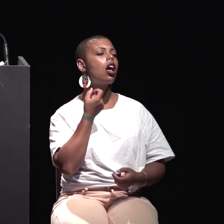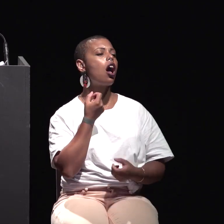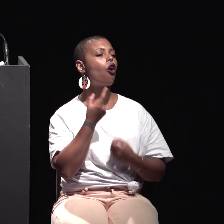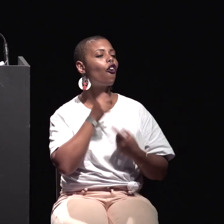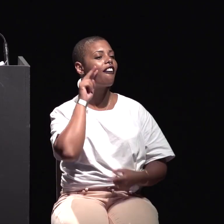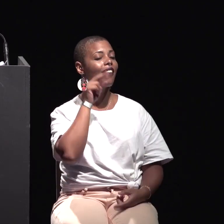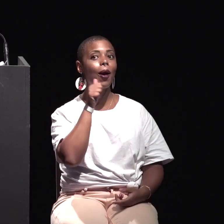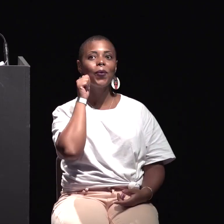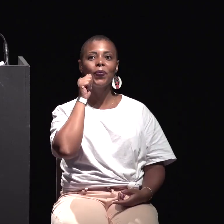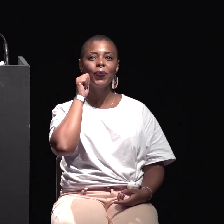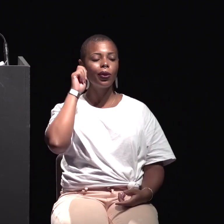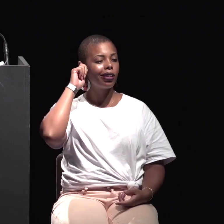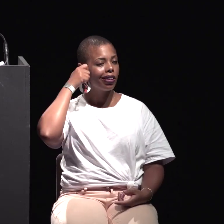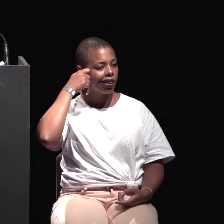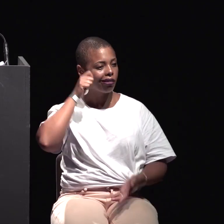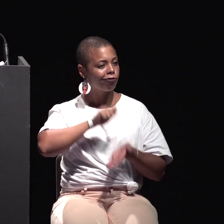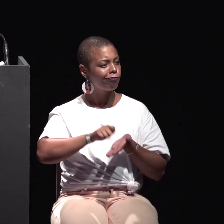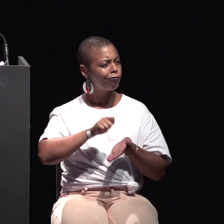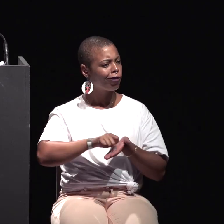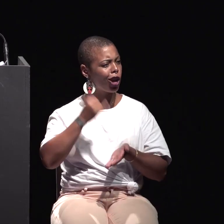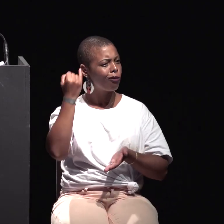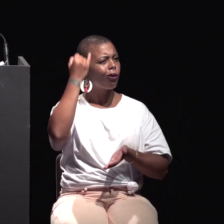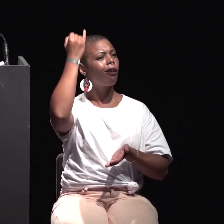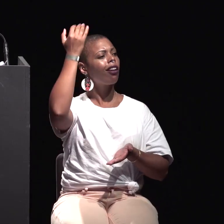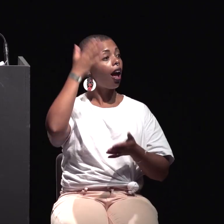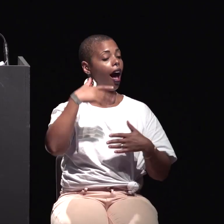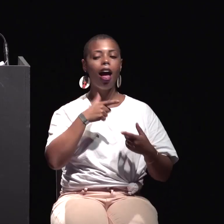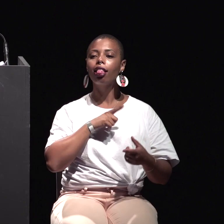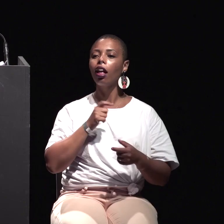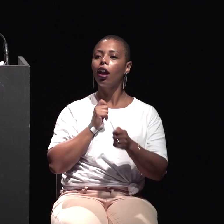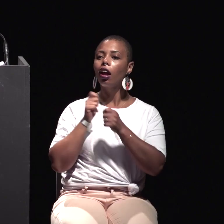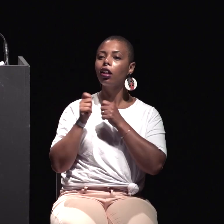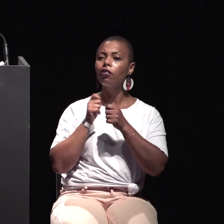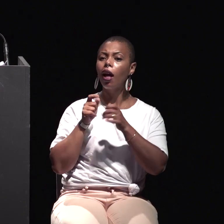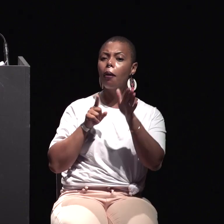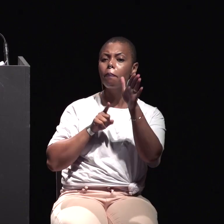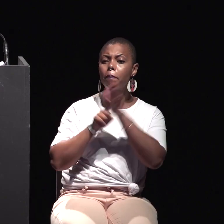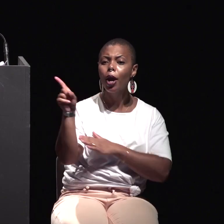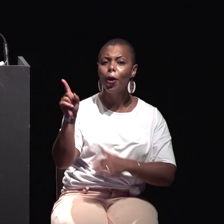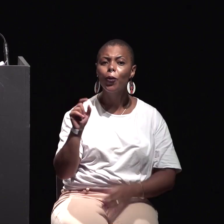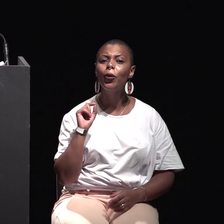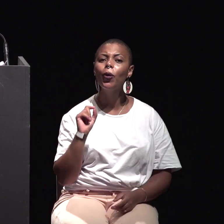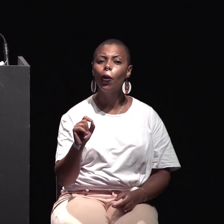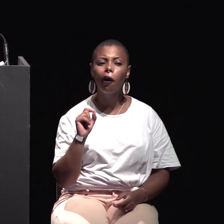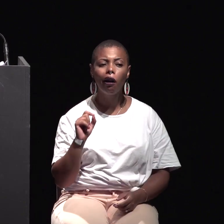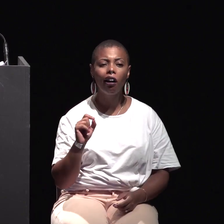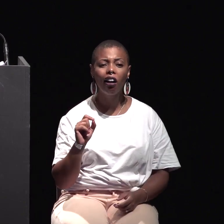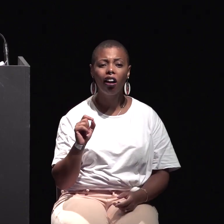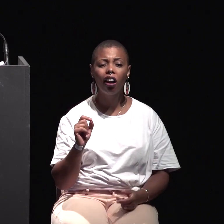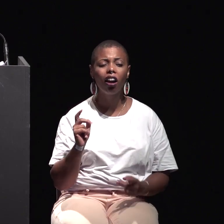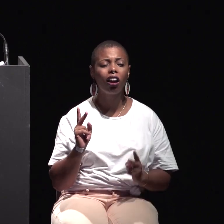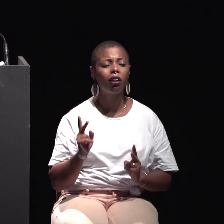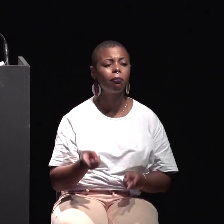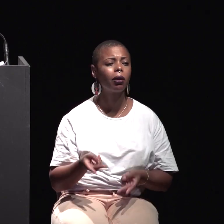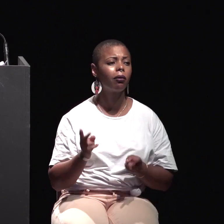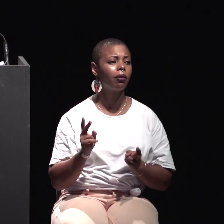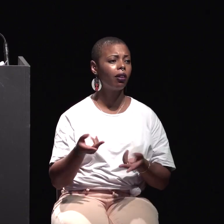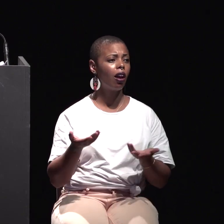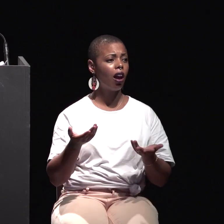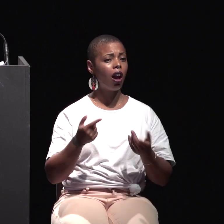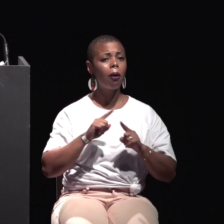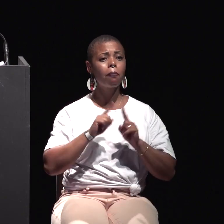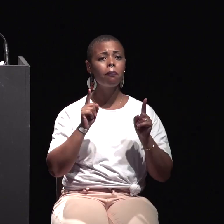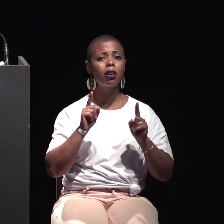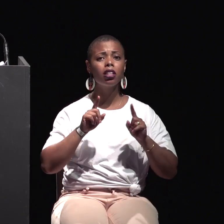escritoras negras importantes sendo entrevistadas e as perguntas que são feitas a elas são muito